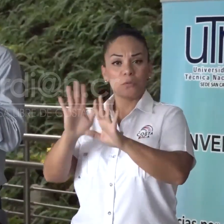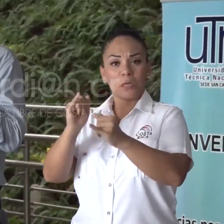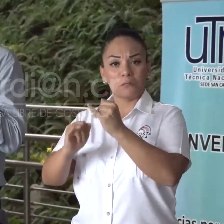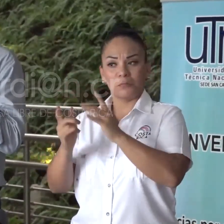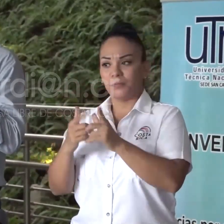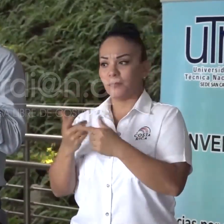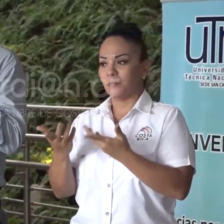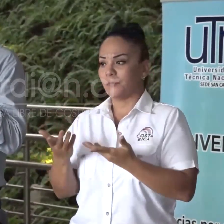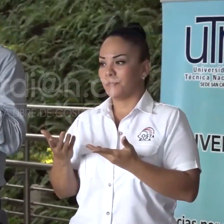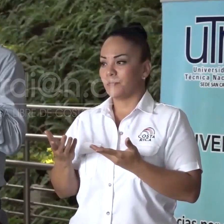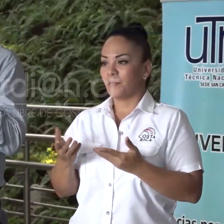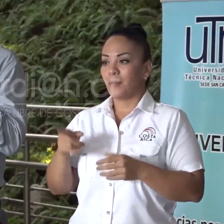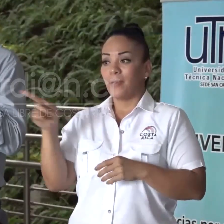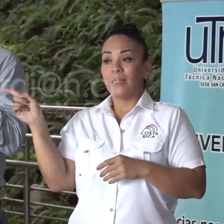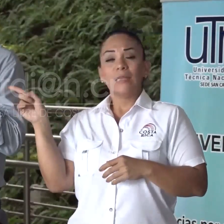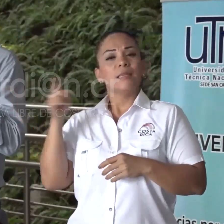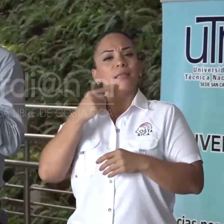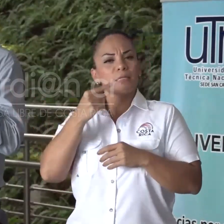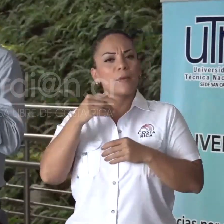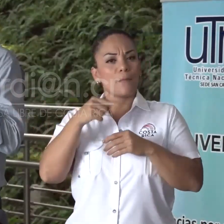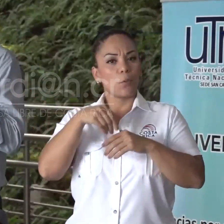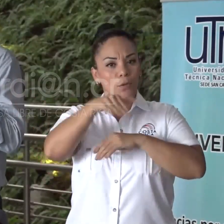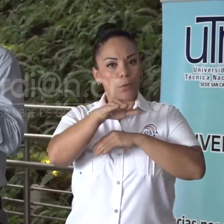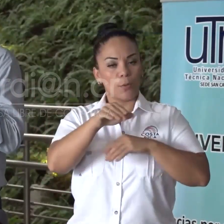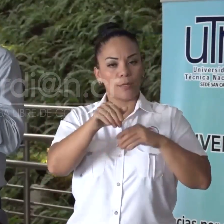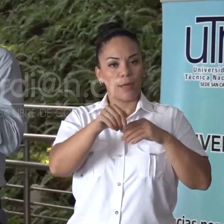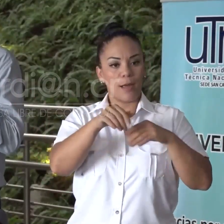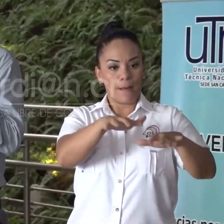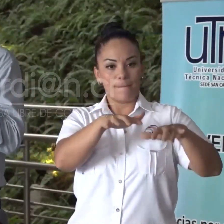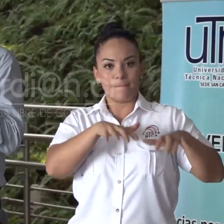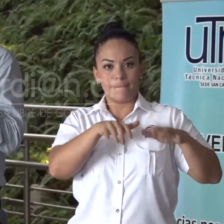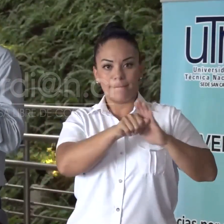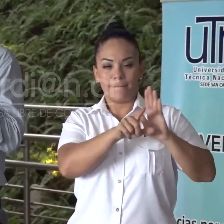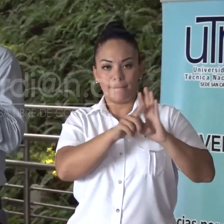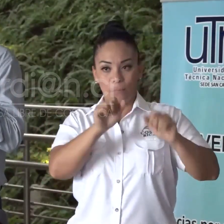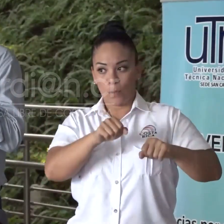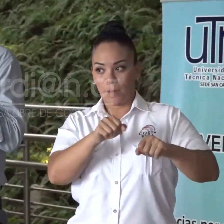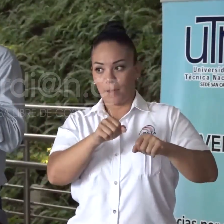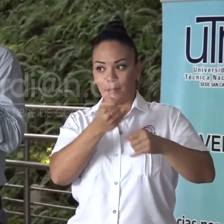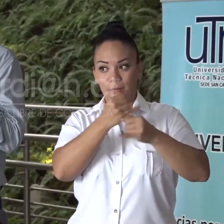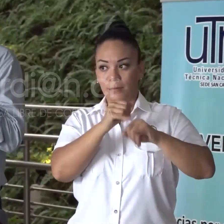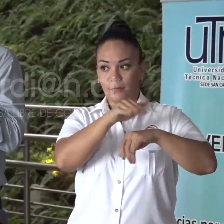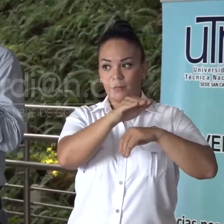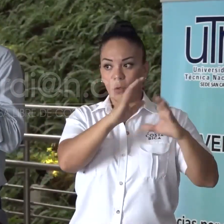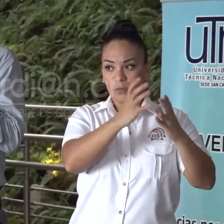Sí, pero cuando vaya a plenario podría ir con dispensa de trámite, ¿no?